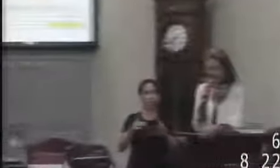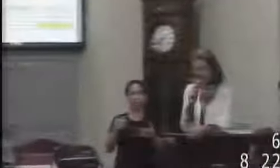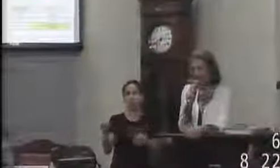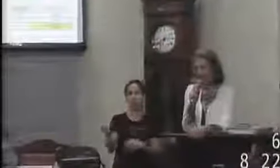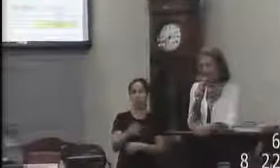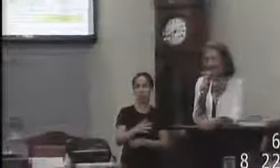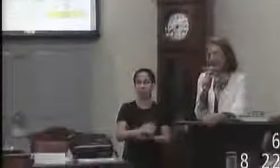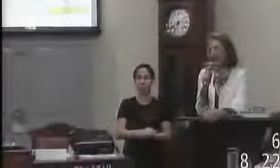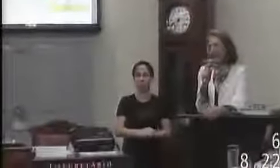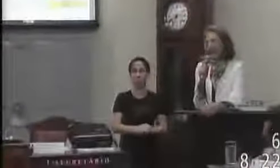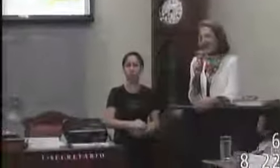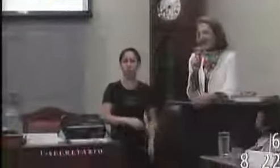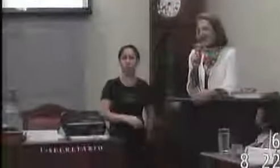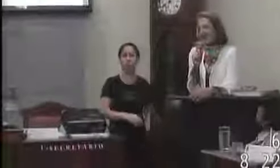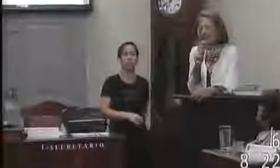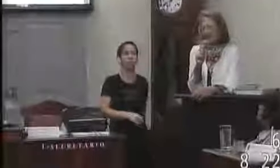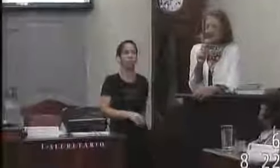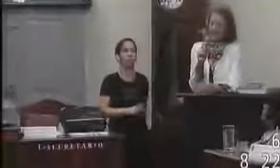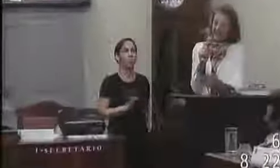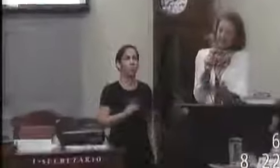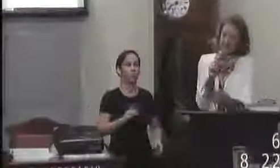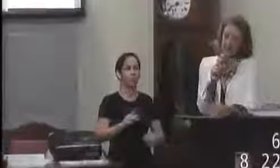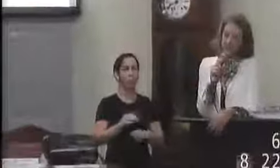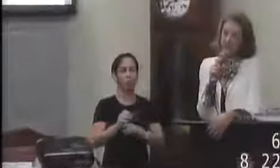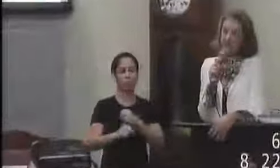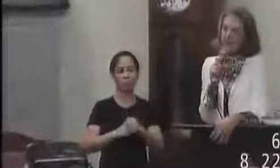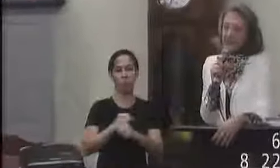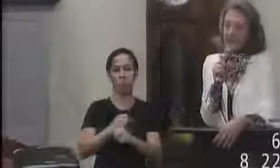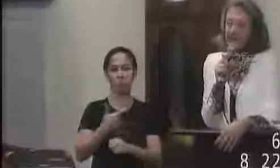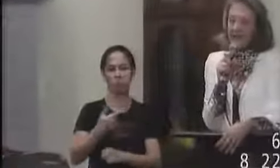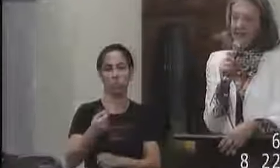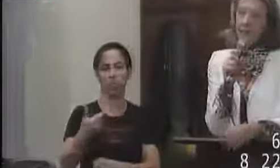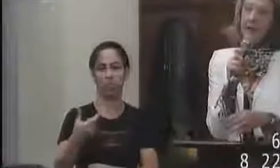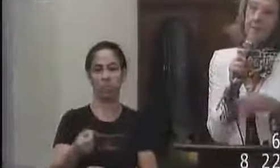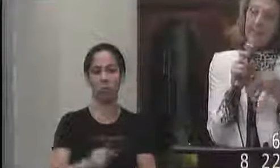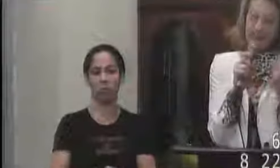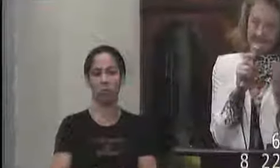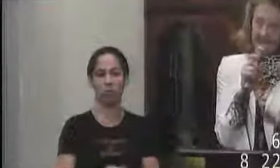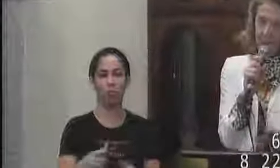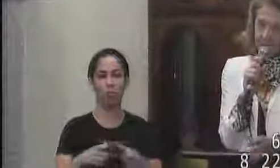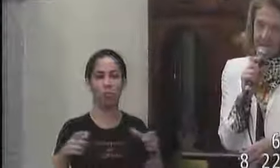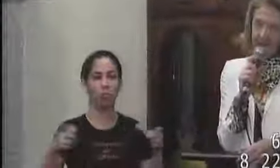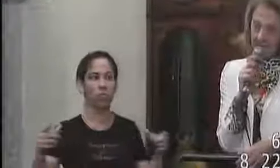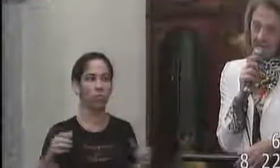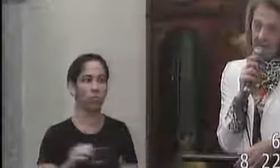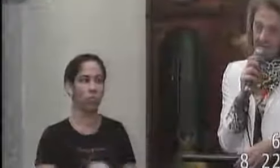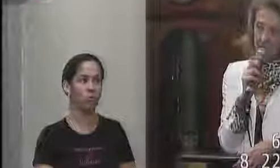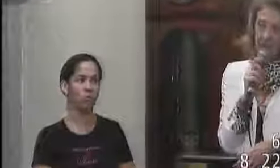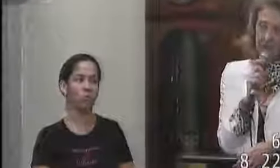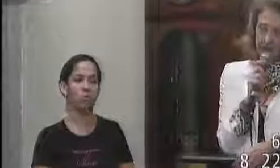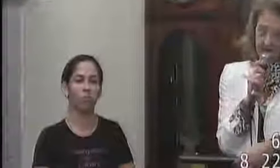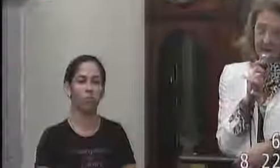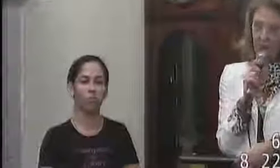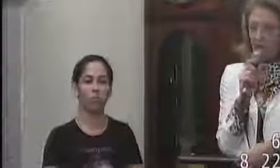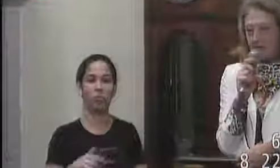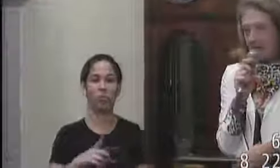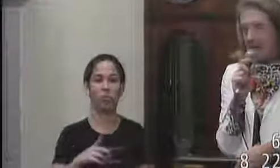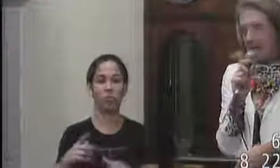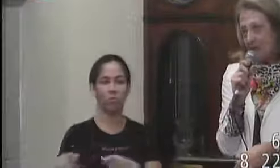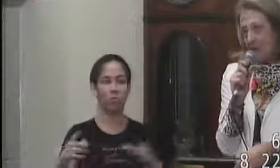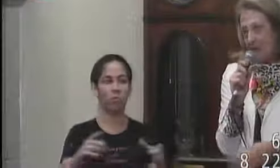tá já para 2020 e uma ampliação numa onde a gente tem a